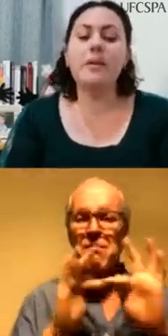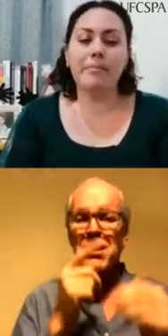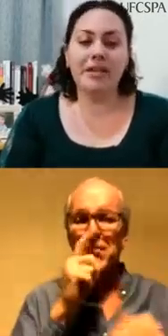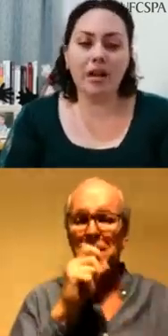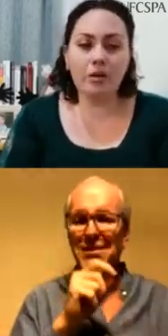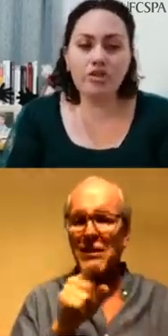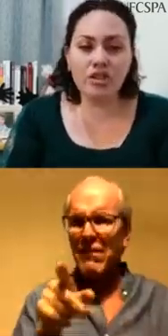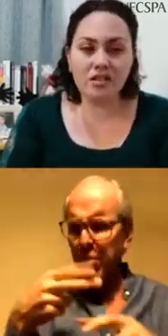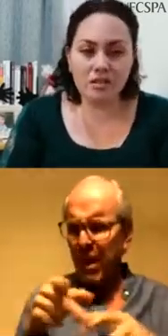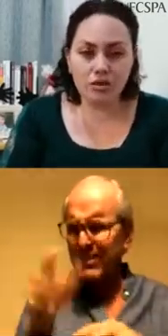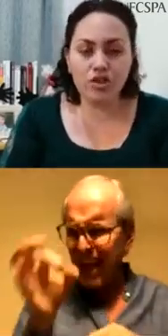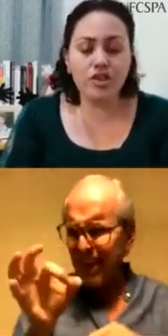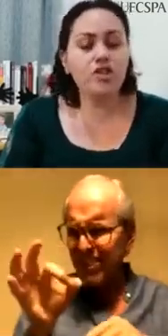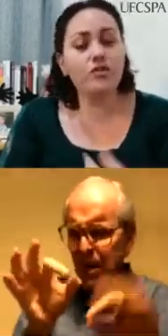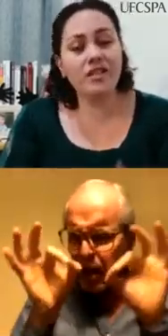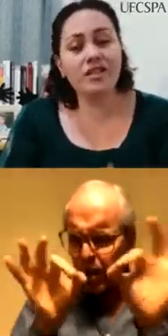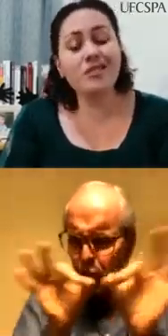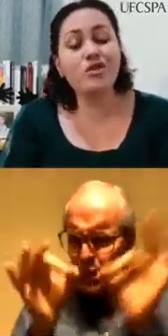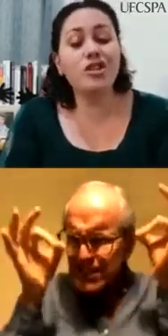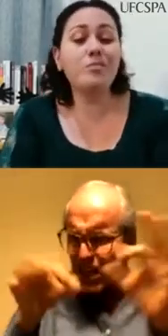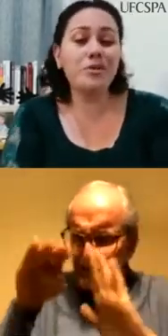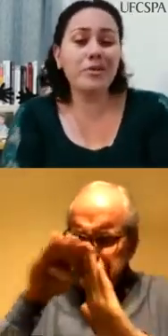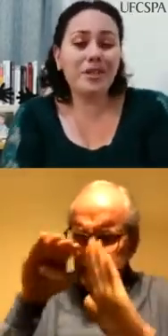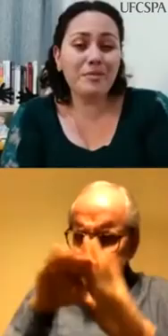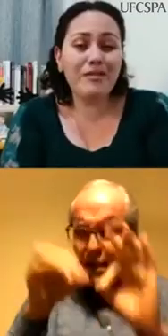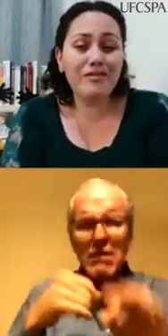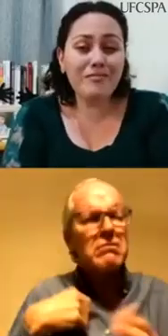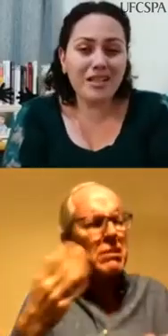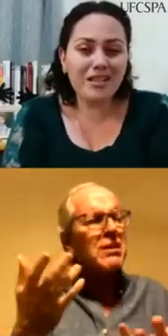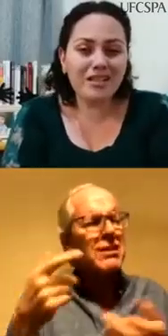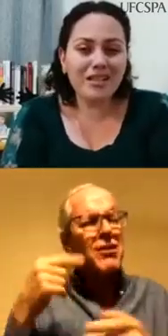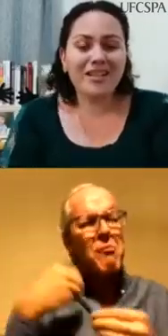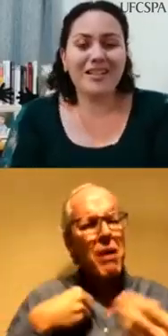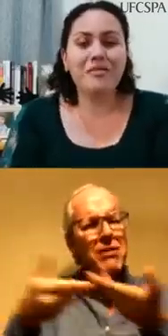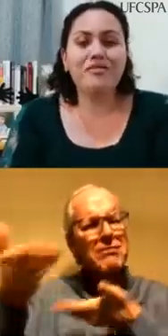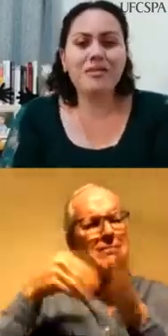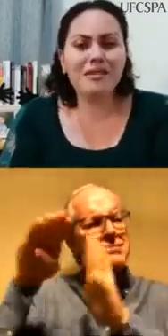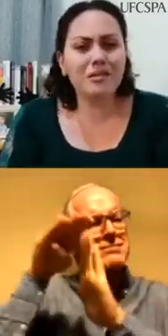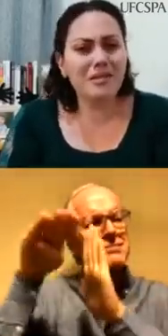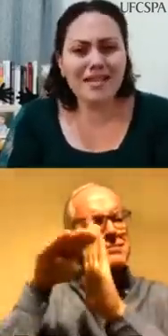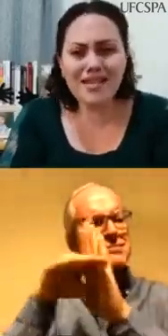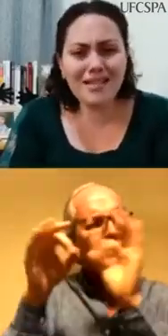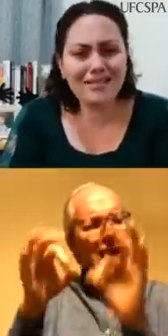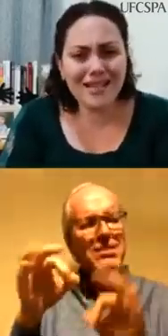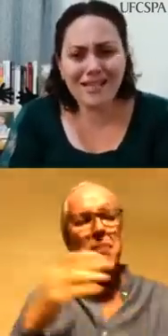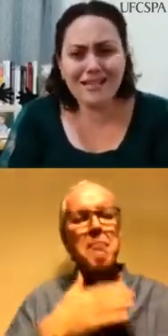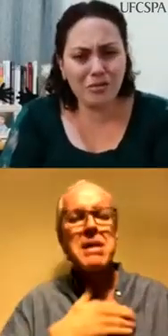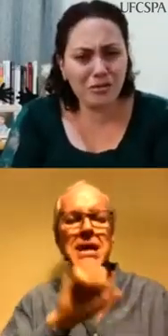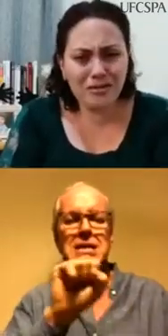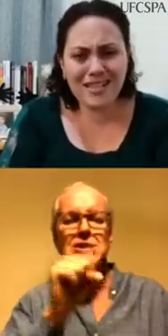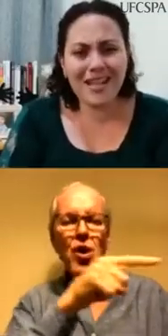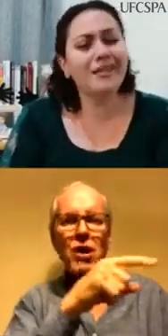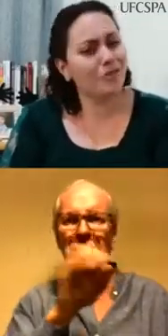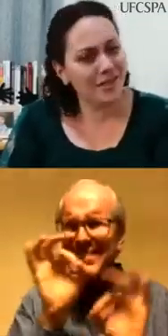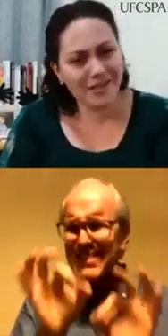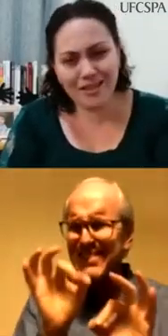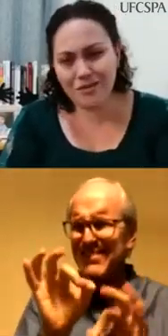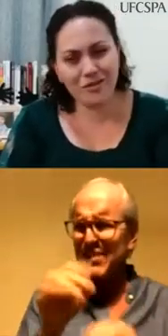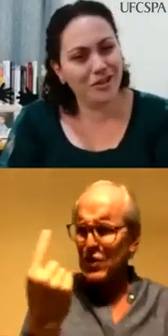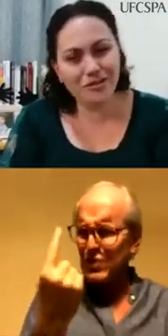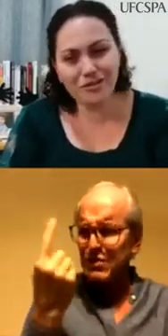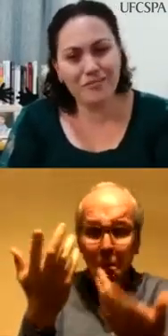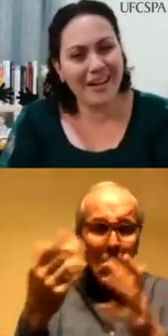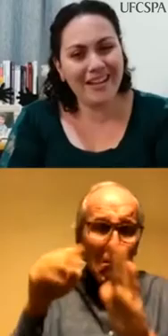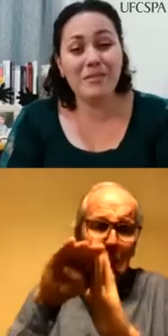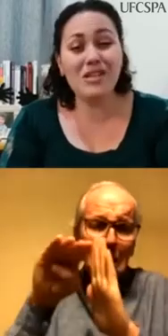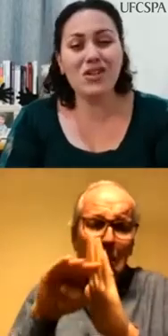conseguiu marcar o dia da cirurgia, a gente fez a cirurgia e depois eu contei para minha família. E a minha família dizendo, mas tem certeza? Deu tudo certo? Eu, sim,